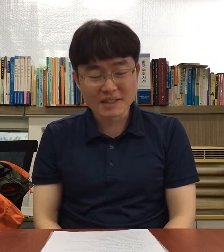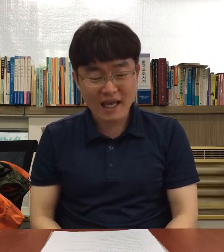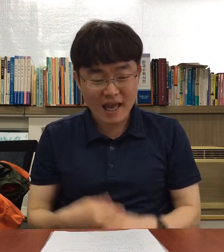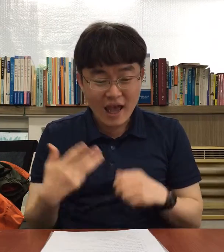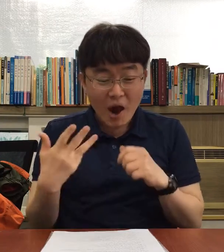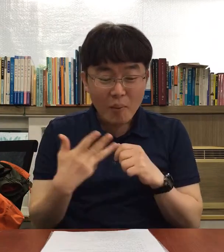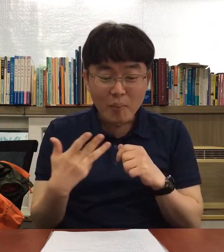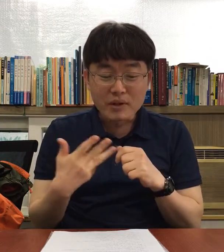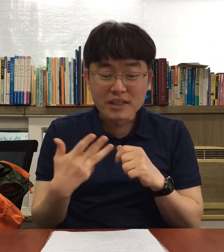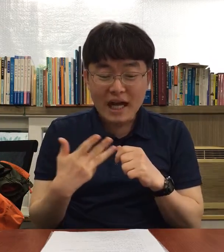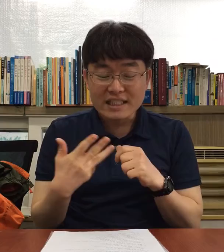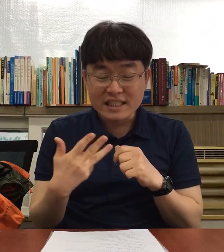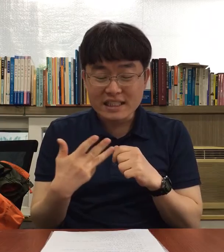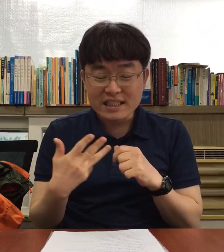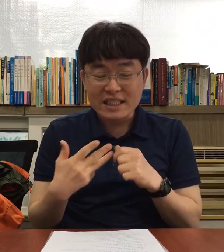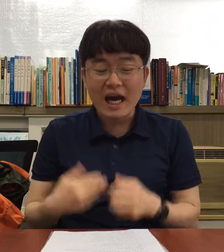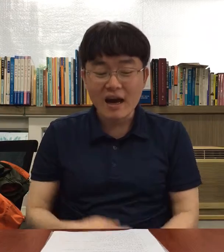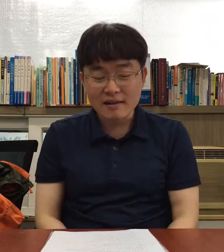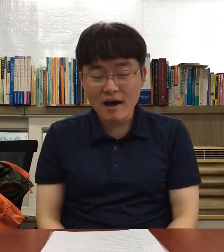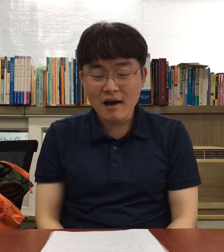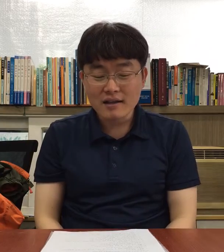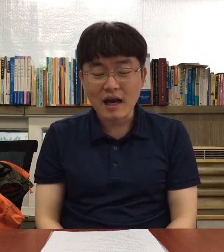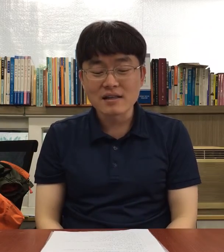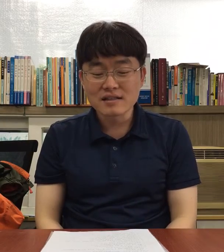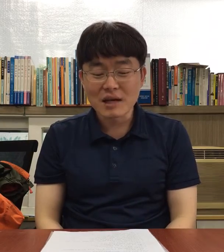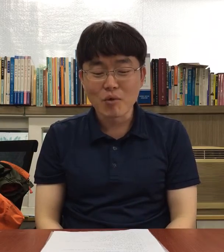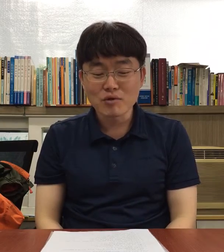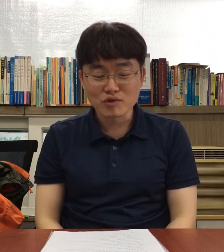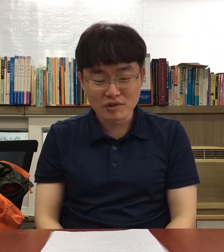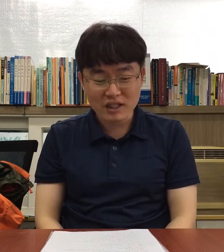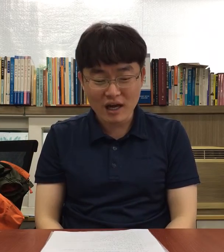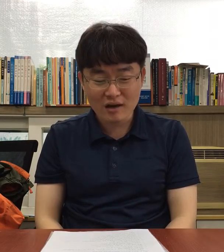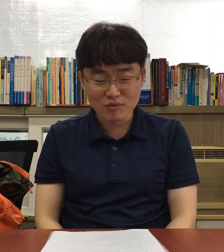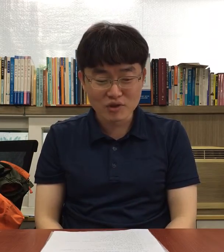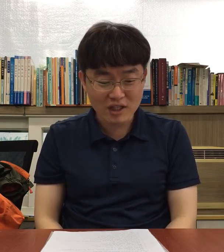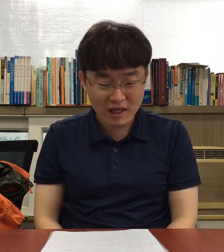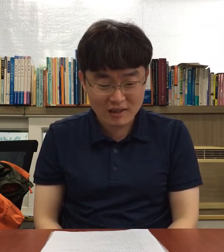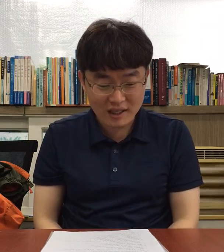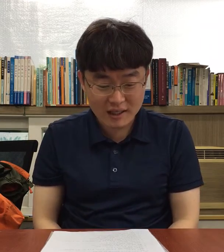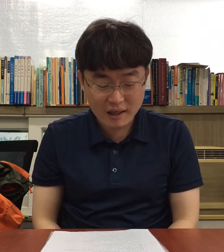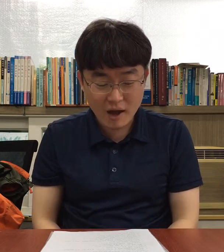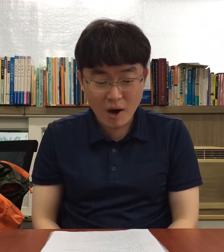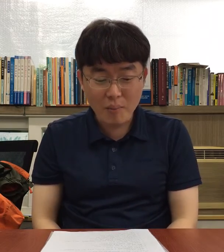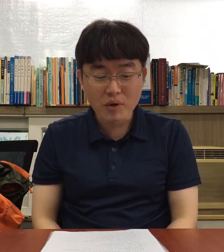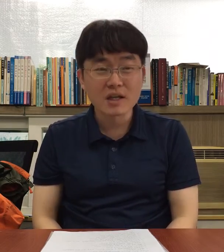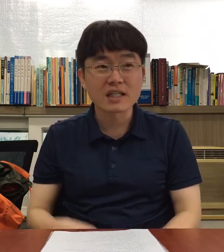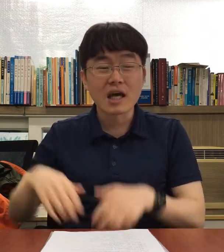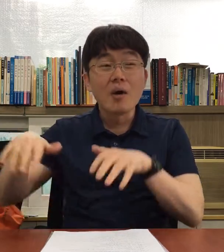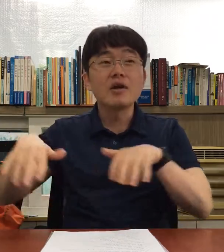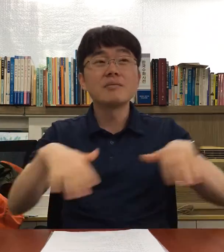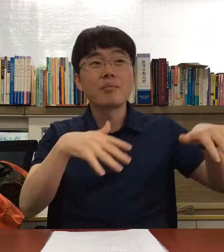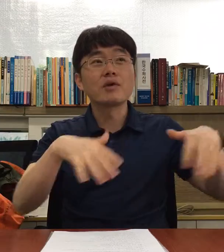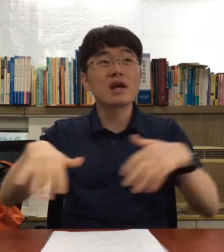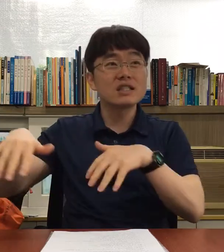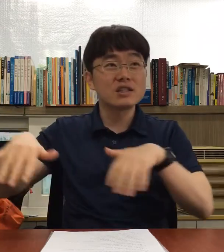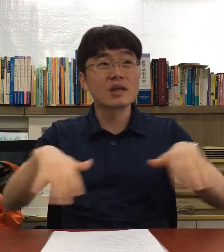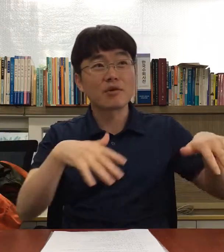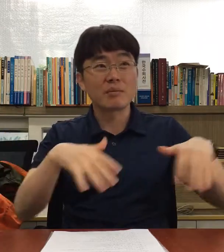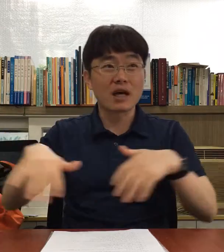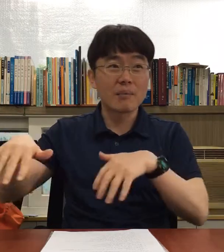8번째, 버들가지는 약하나 다른 제목을 묻는다. 네, 버들가지. 버들가지는 이렇게 표현합니다.